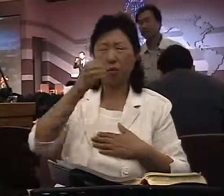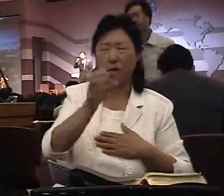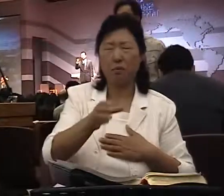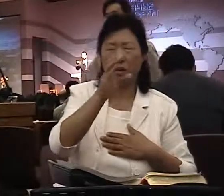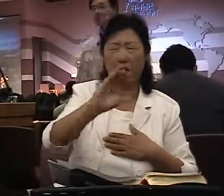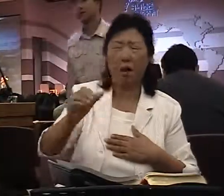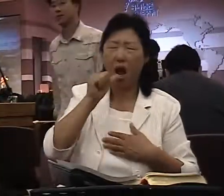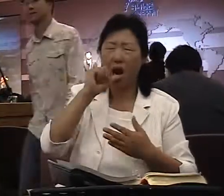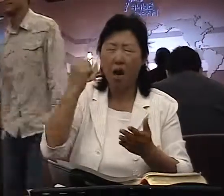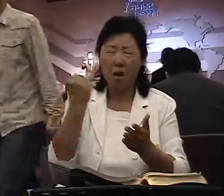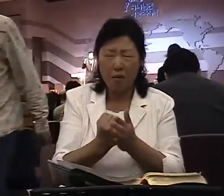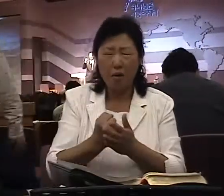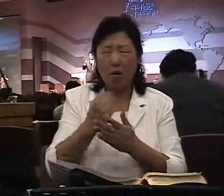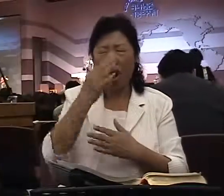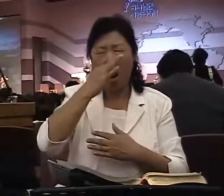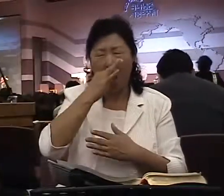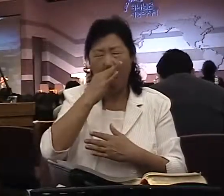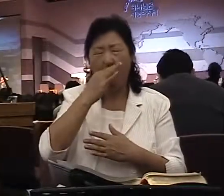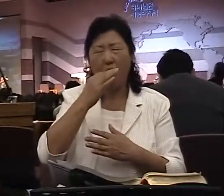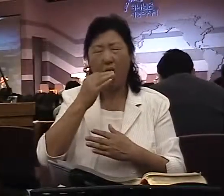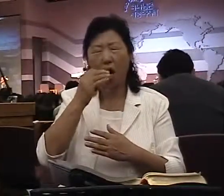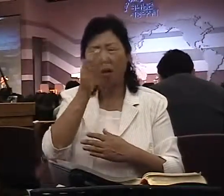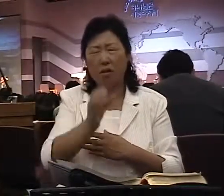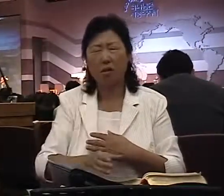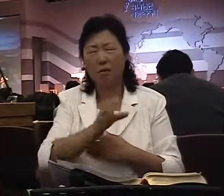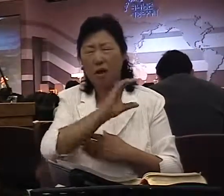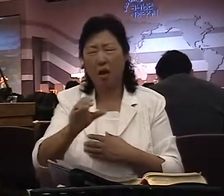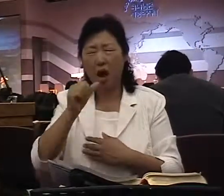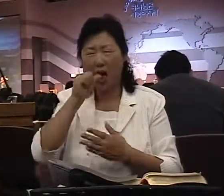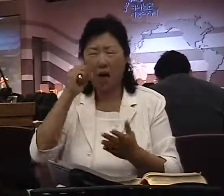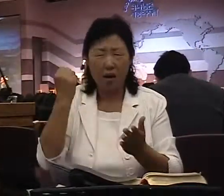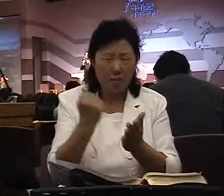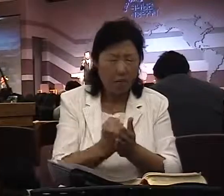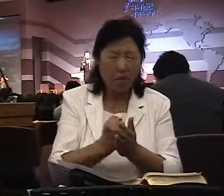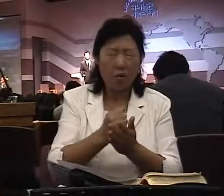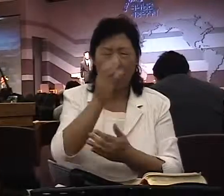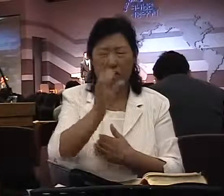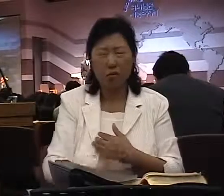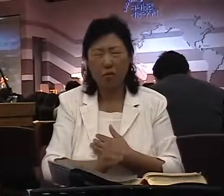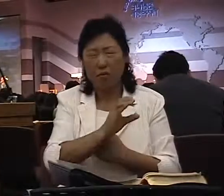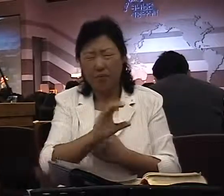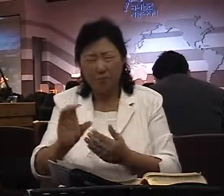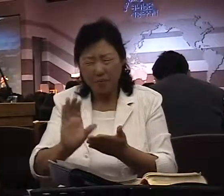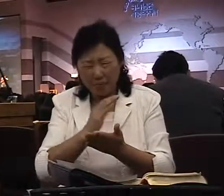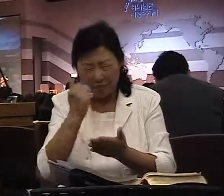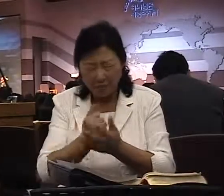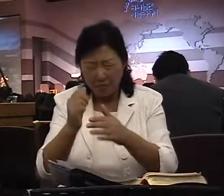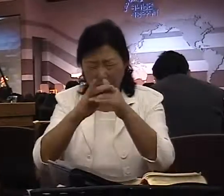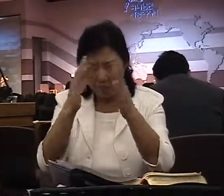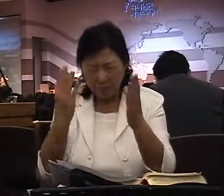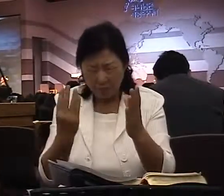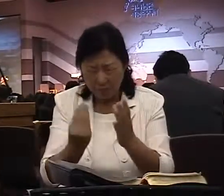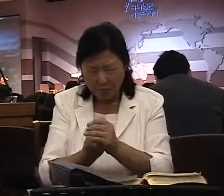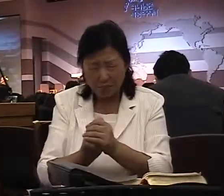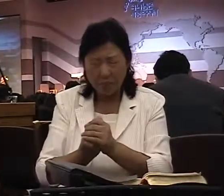모든 정과 욕심을 십자가에 못 박고 내가 그리스도와 함께 십자가에 못 박혔다니 이제는 내가 산 것이 아니라 내 안에